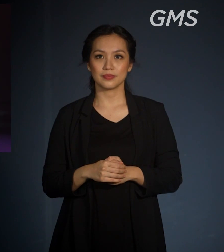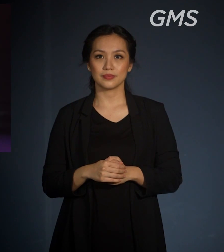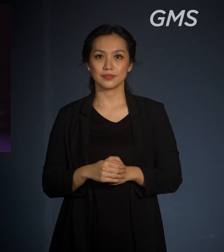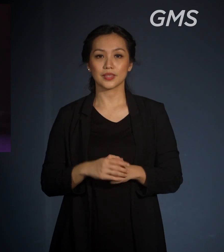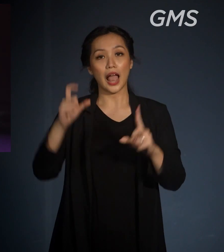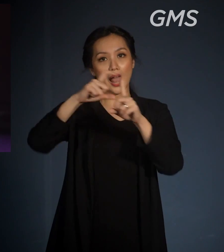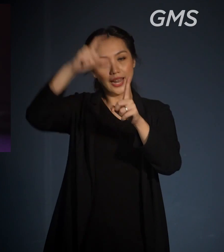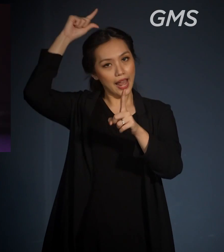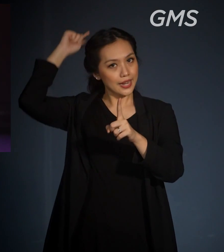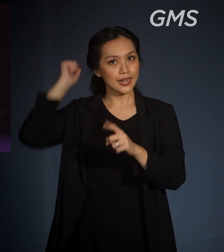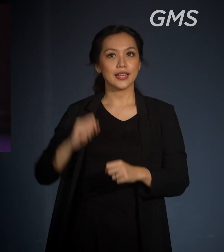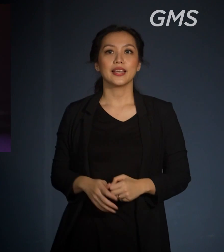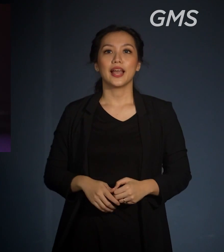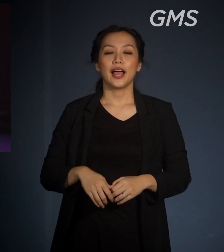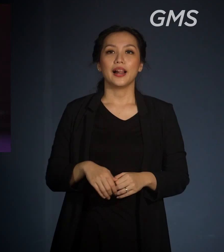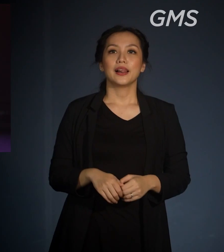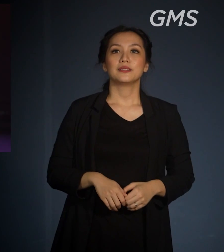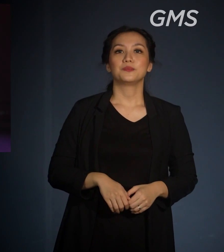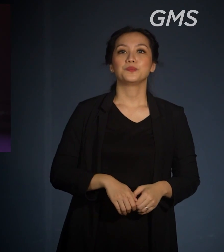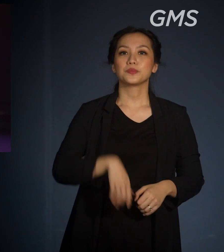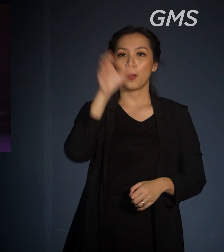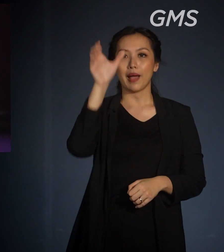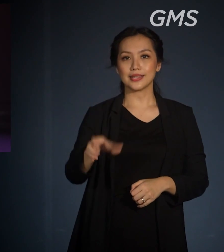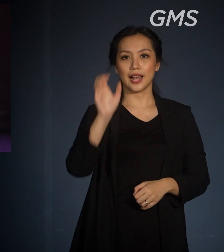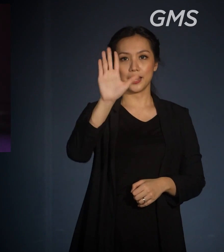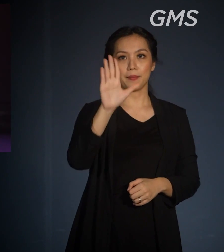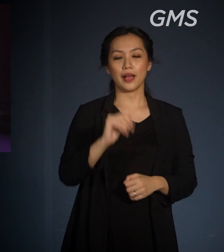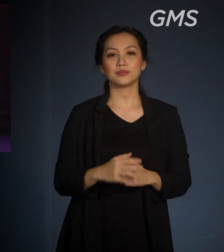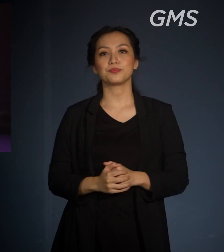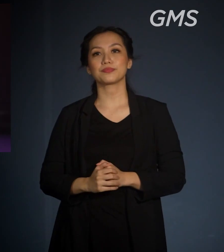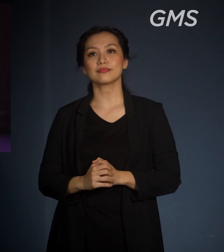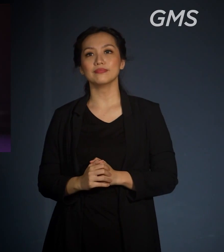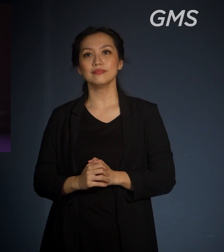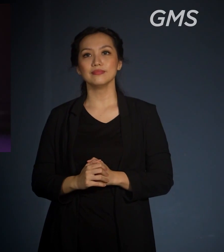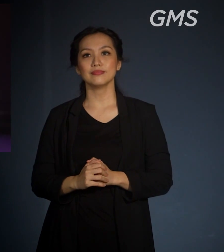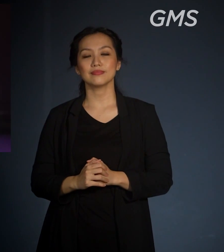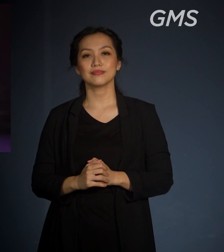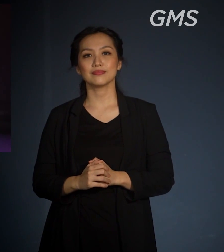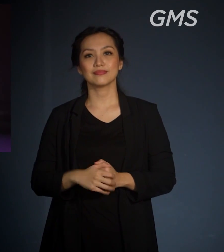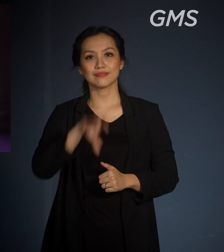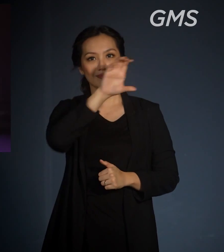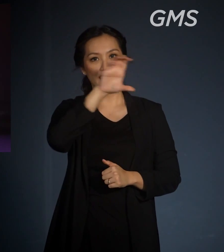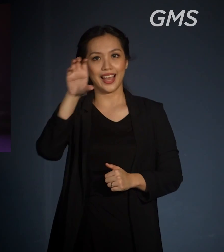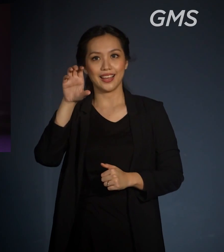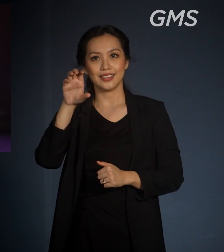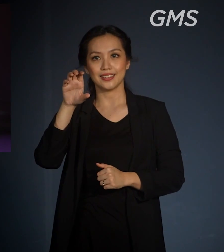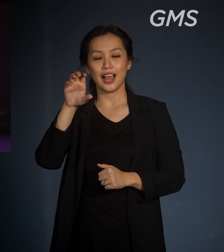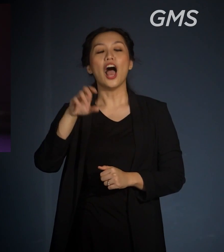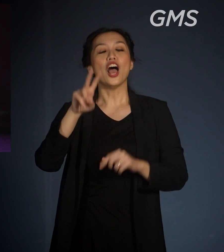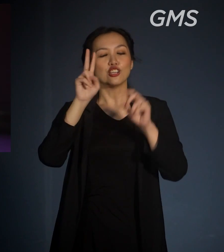Daniel pasal yang kelima ayat 25 sampai 27. Daniel pasal yang kelima,